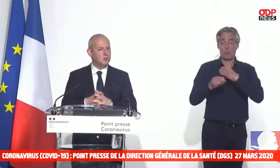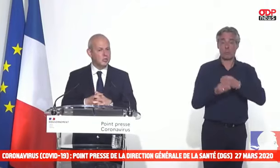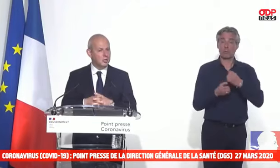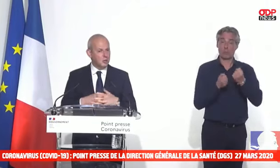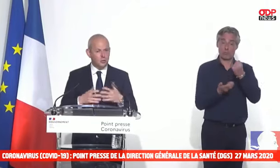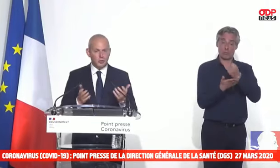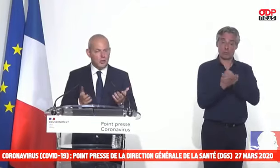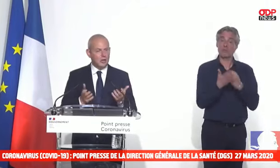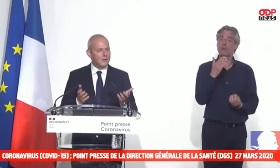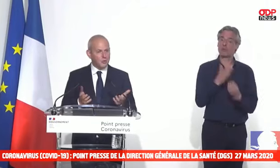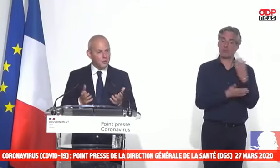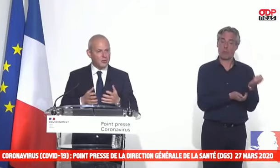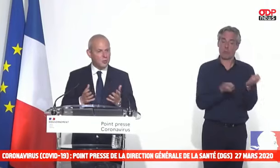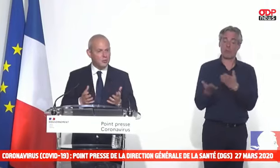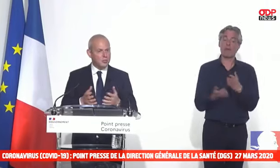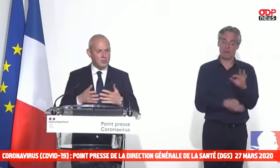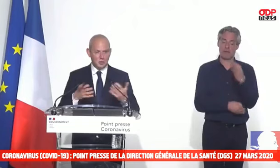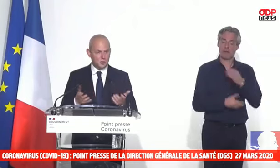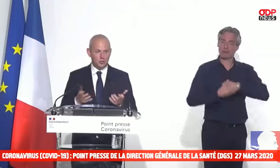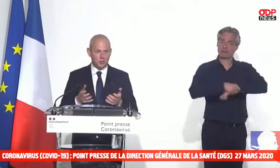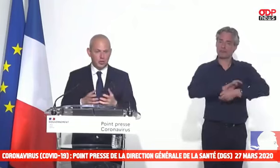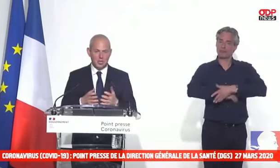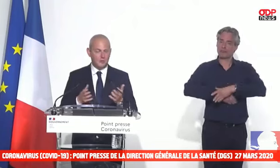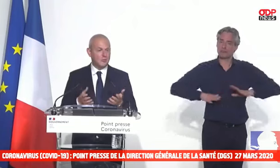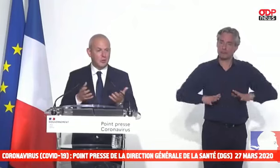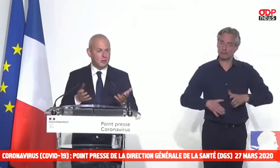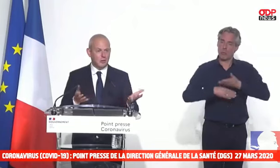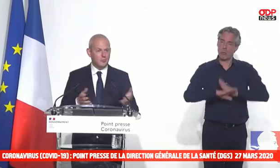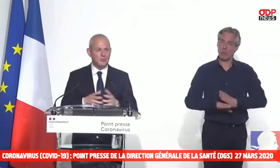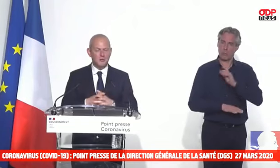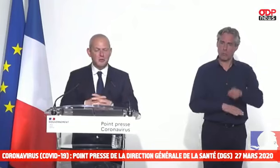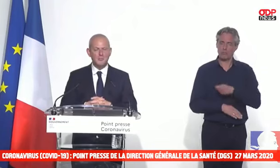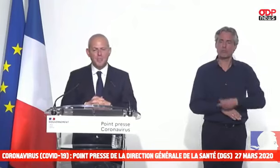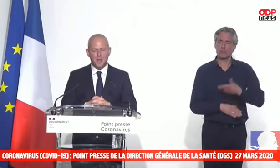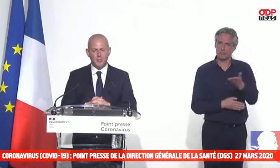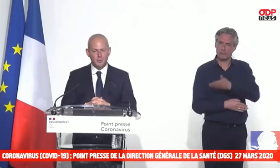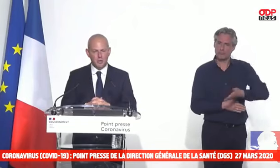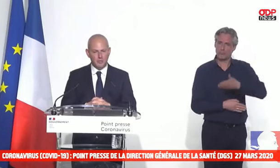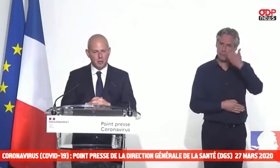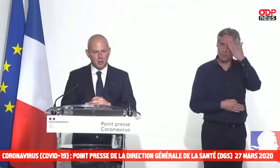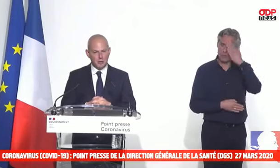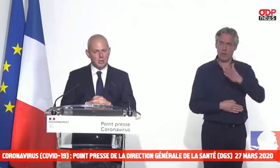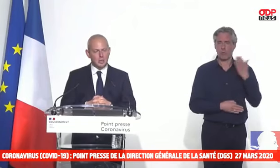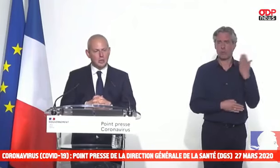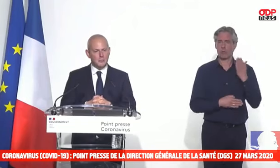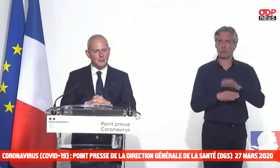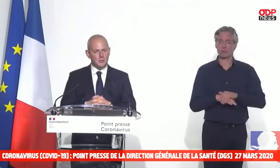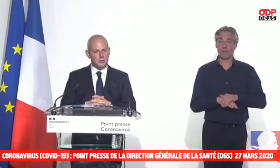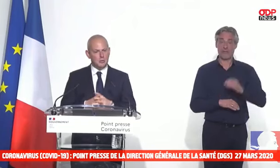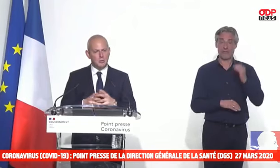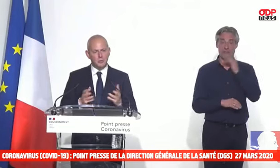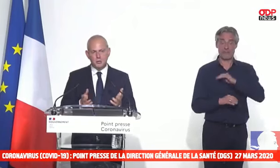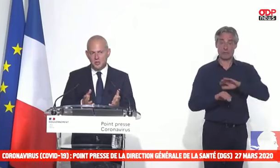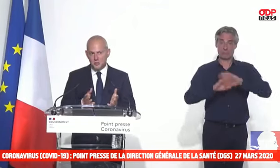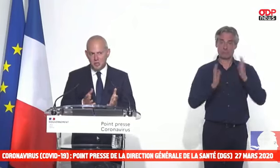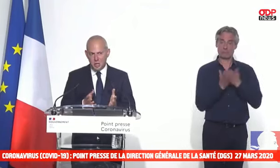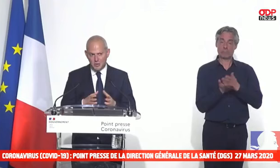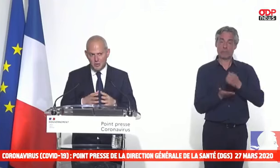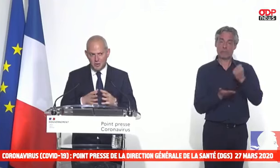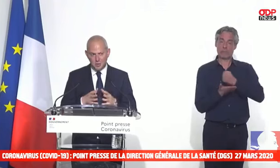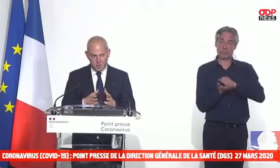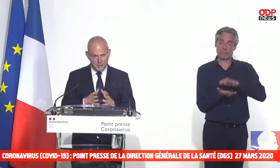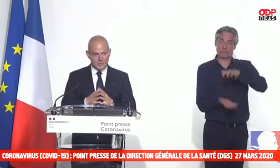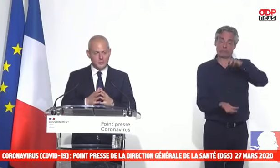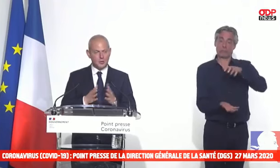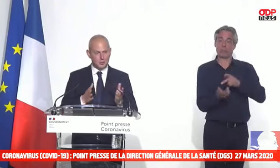type d'outils. Donc la France est mobilisée sur ce sujet. La France, comme vous le savez, a besoin d'avoir rapidement une augmentation de ses